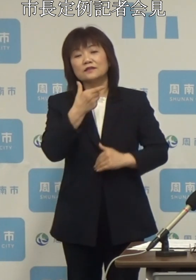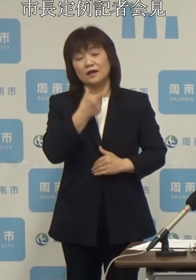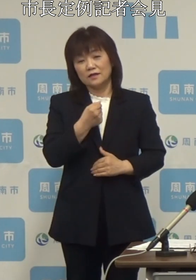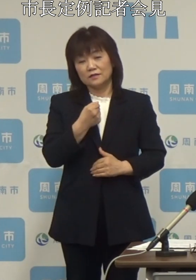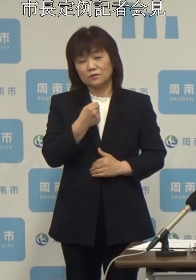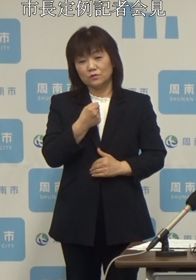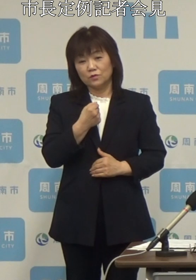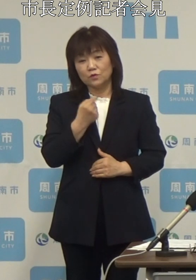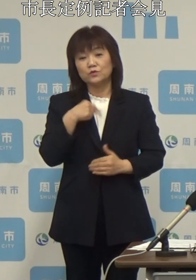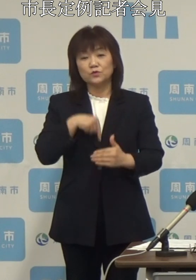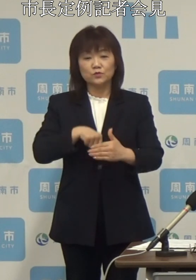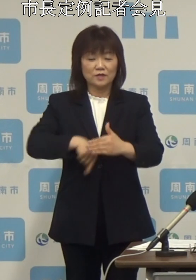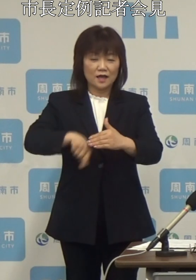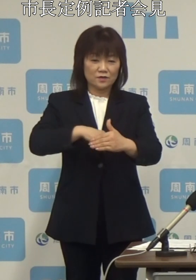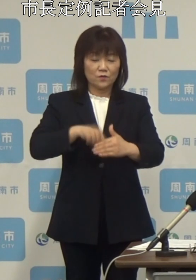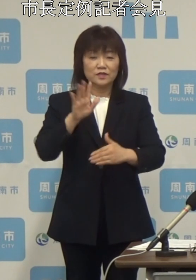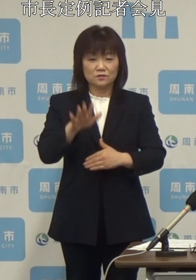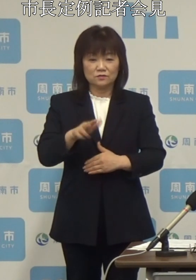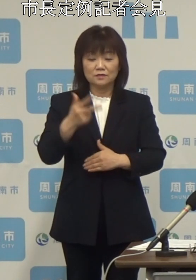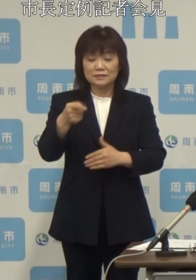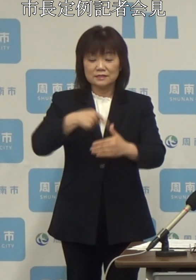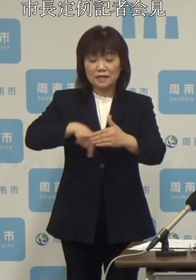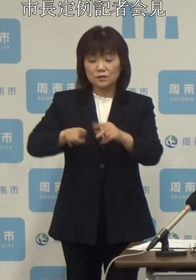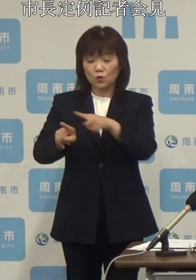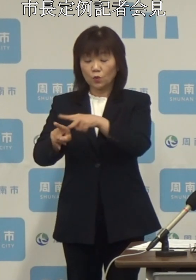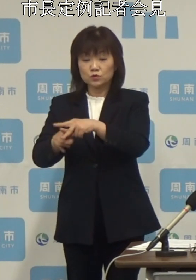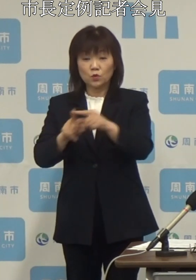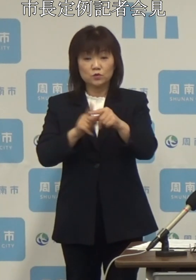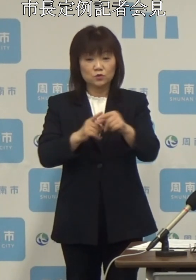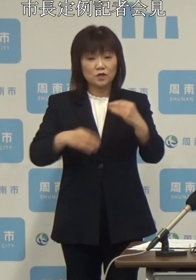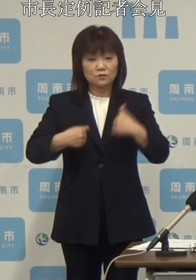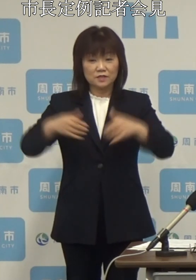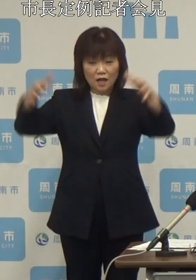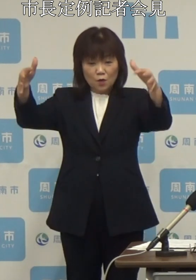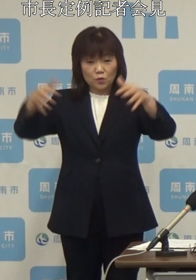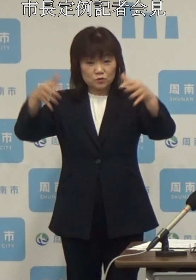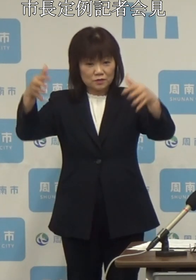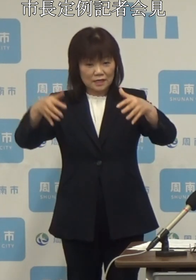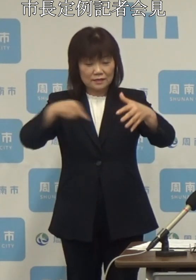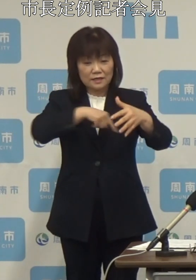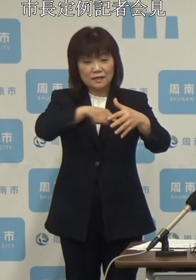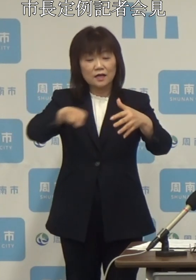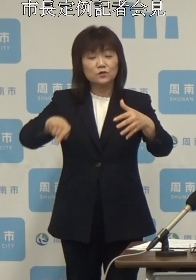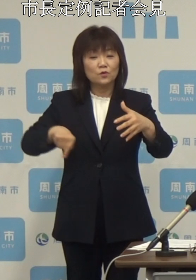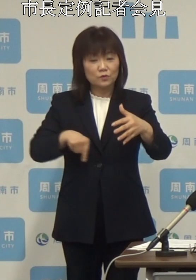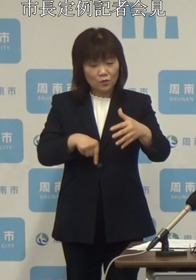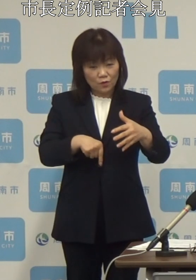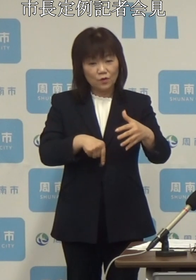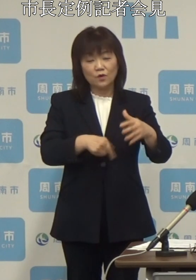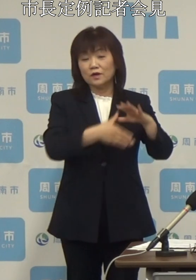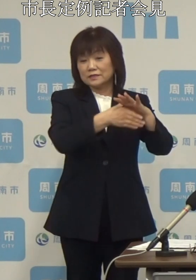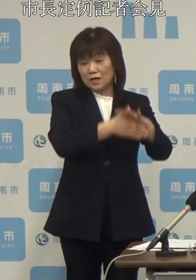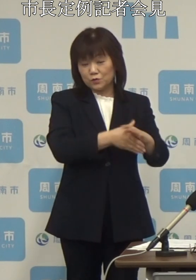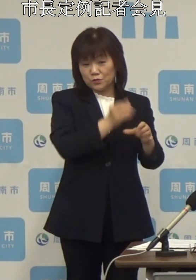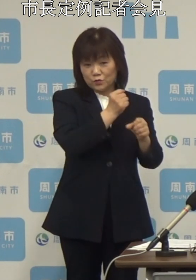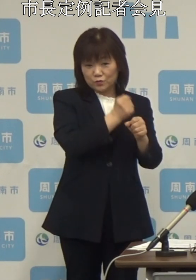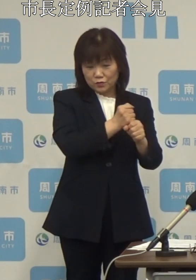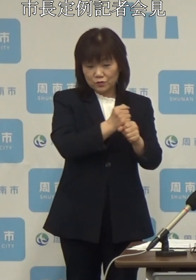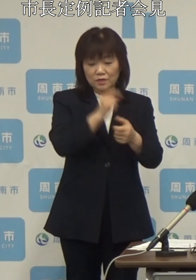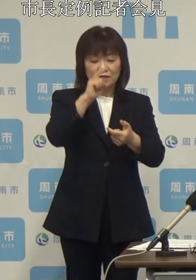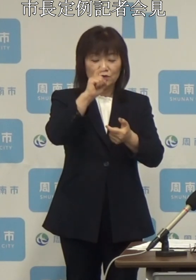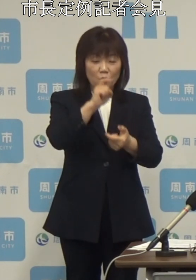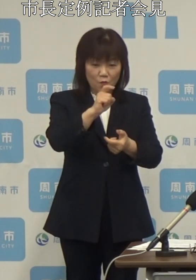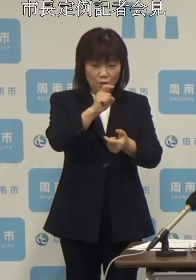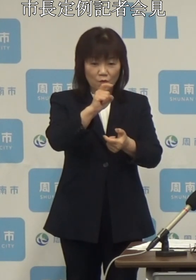こうというものです。市内小中学生から応募いただいた少年の視聴作文、標